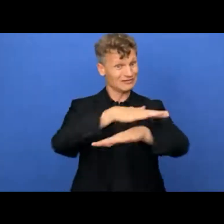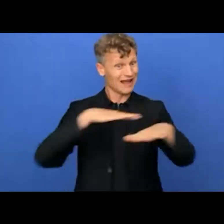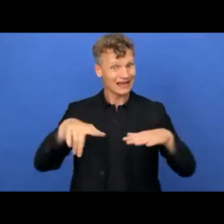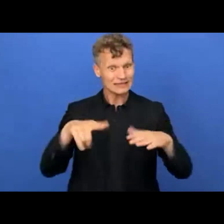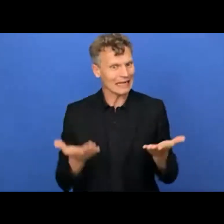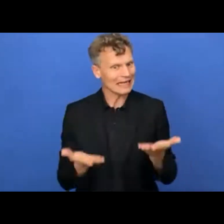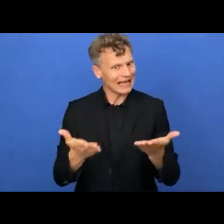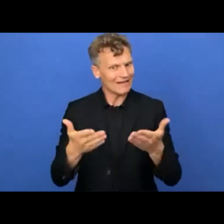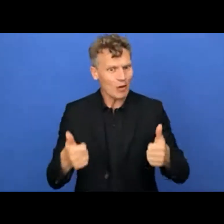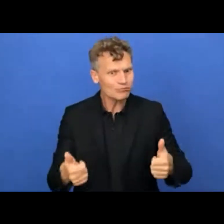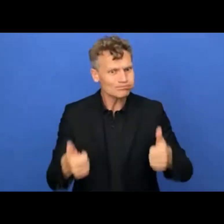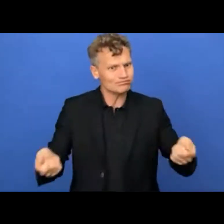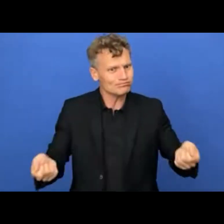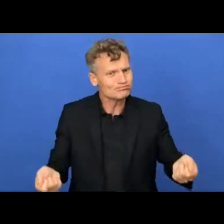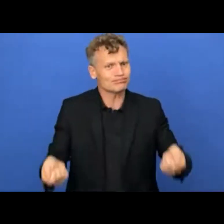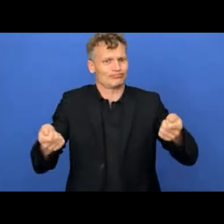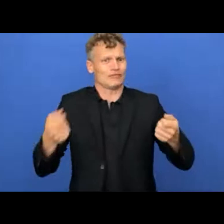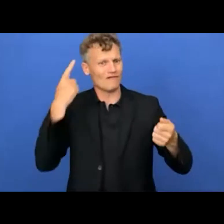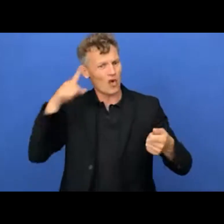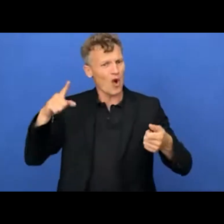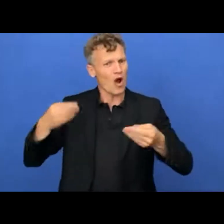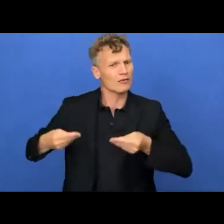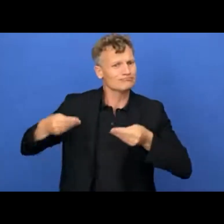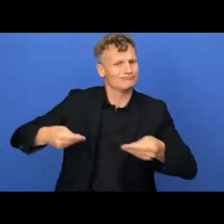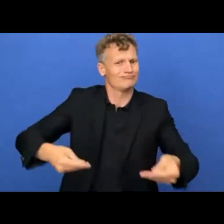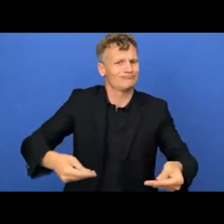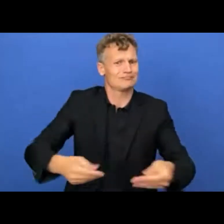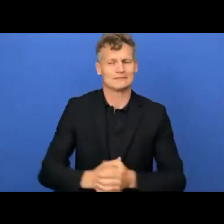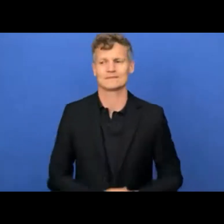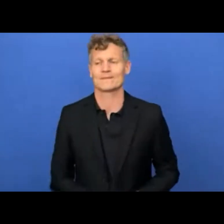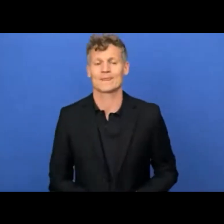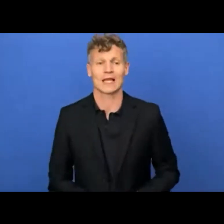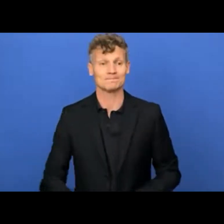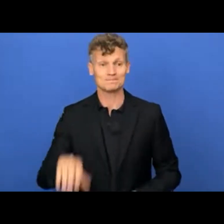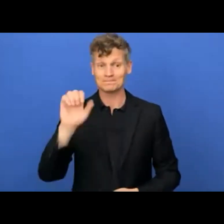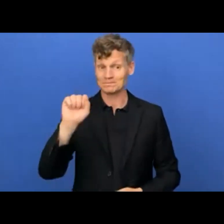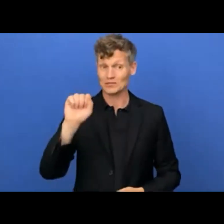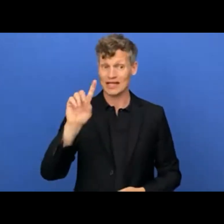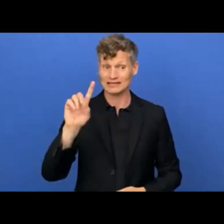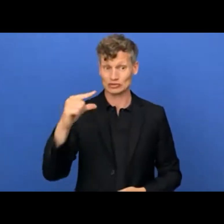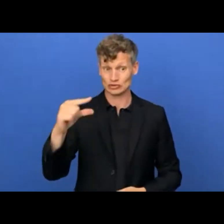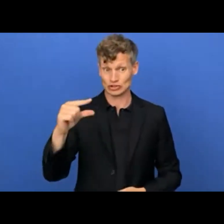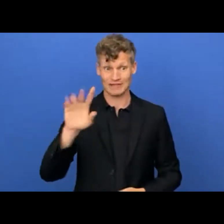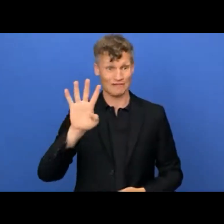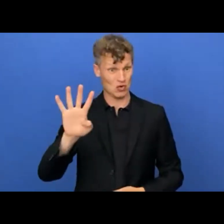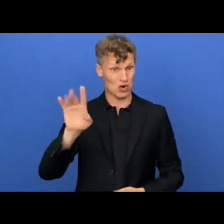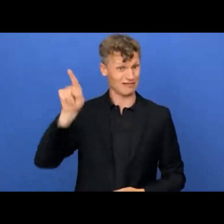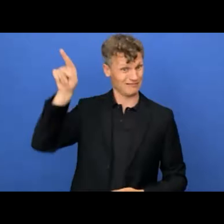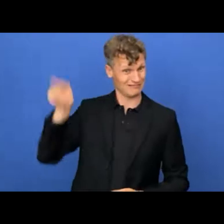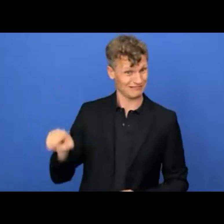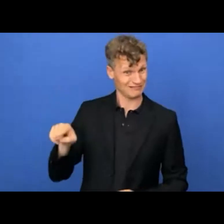croissance économique et cela nous donne un socle solide pour les générations à